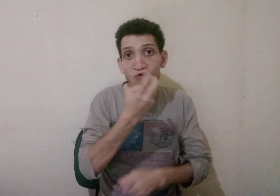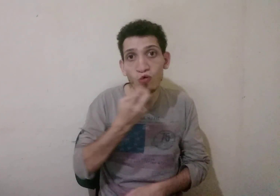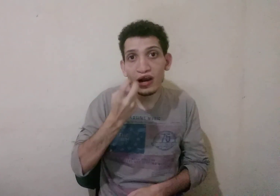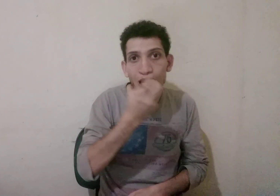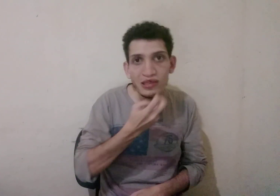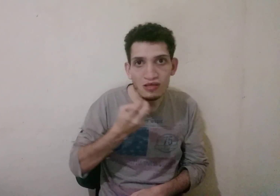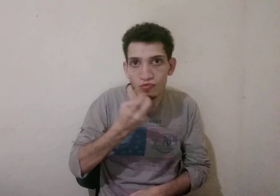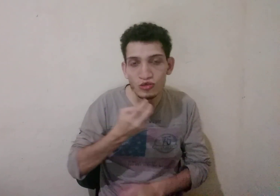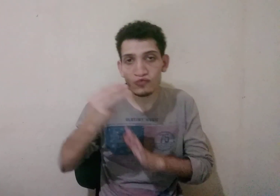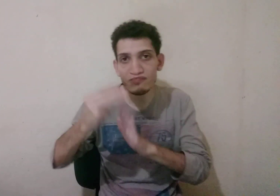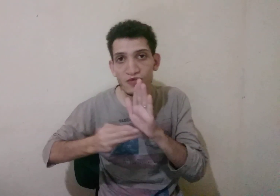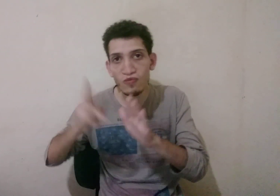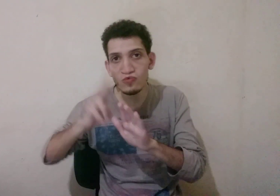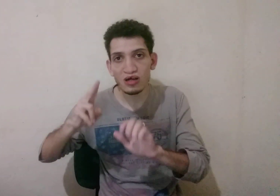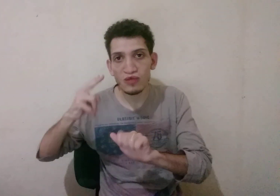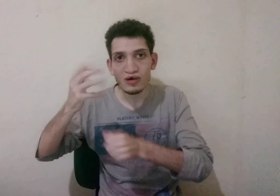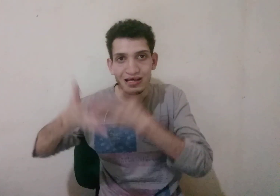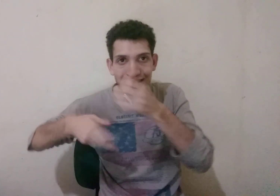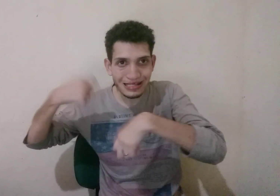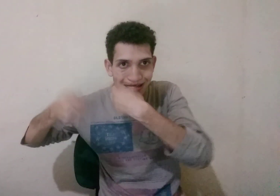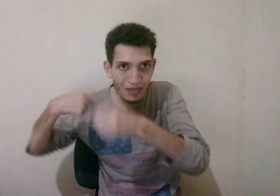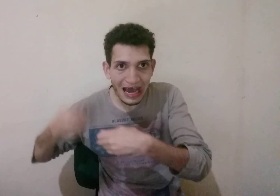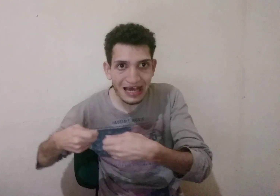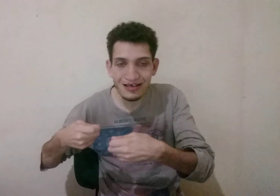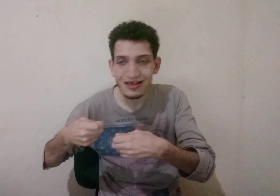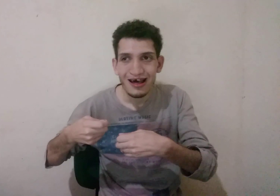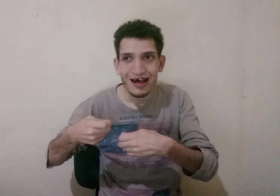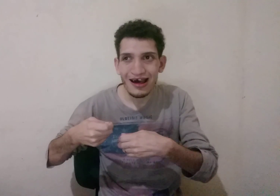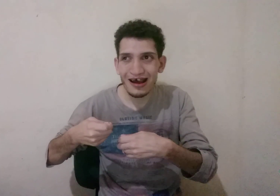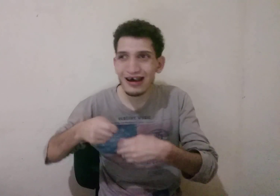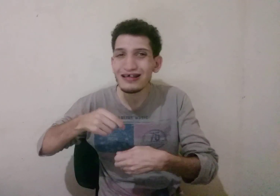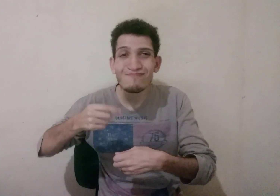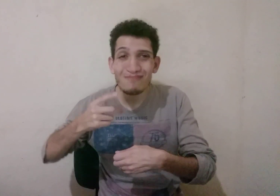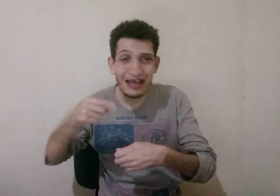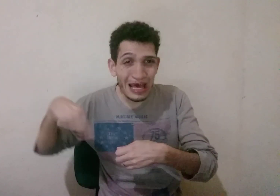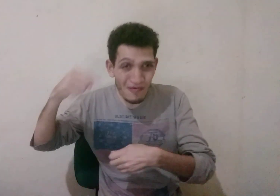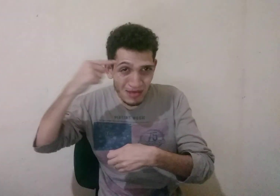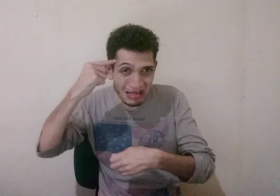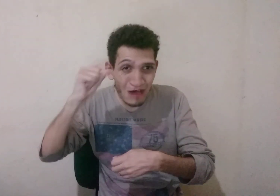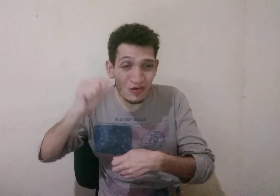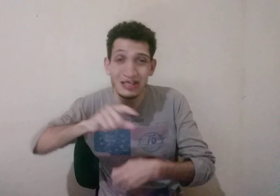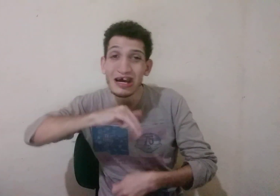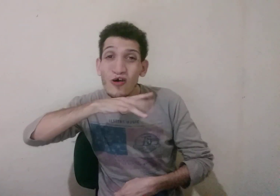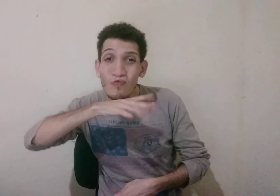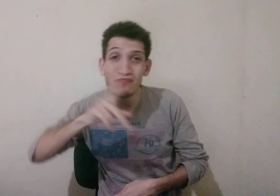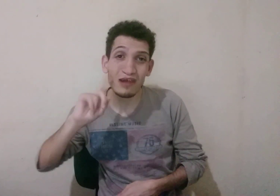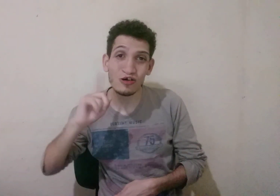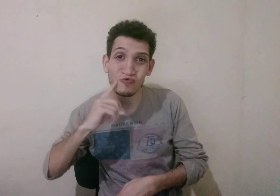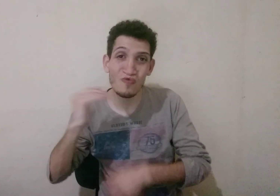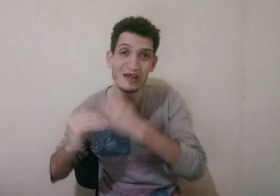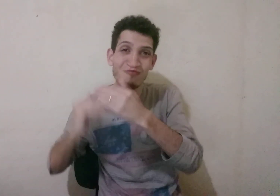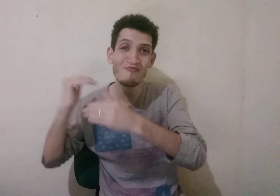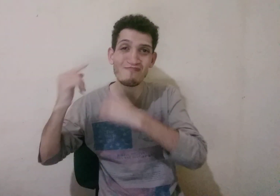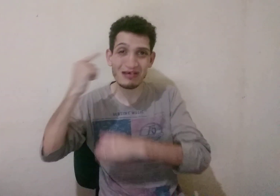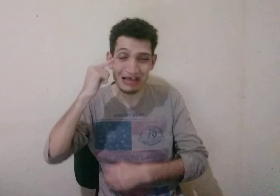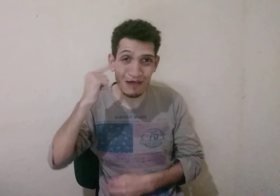oralismo, e o método usando sinais era, eles pensavam que era ruim para surdo desenvolver, pensavam